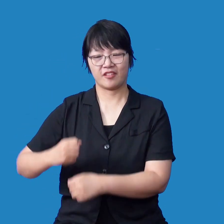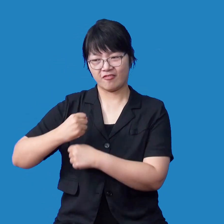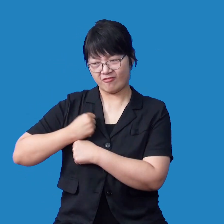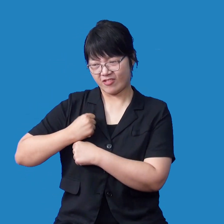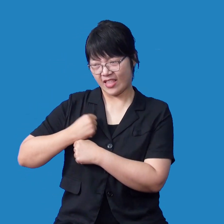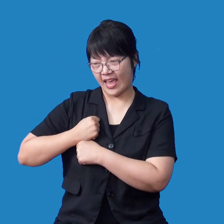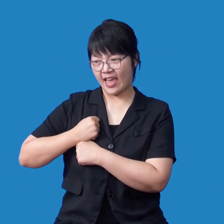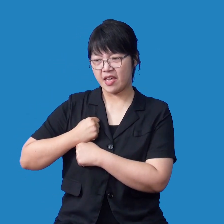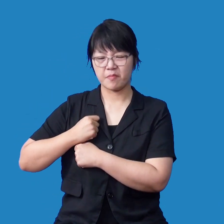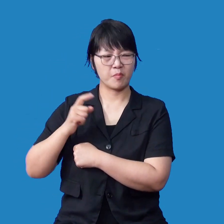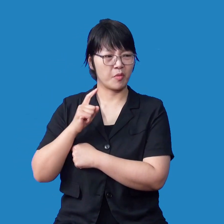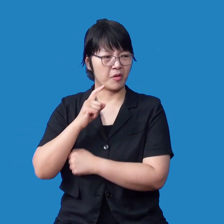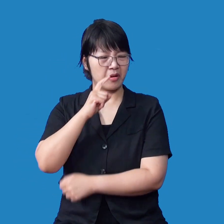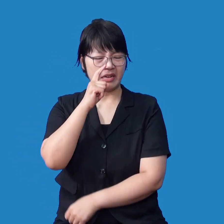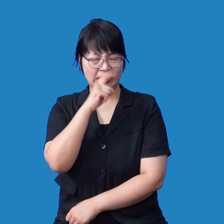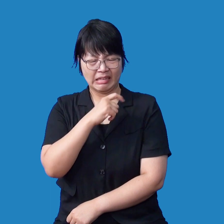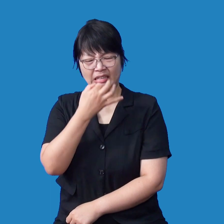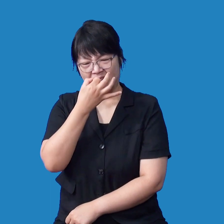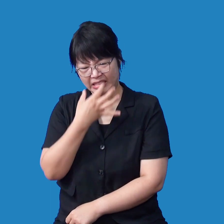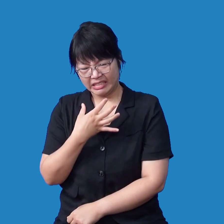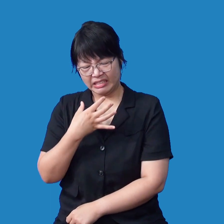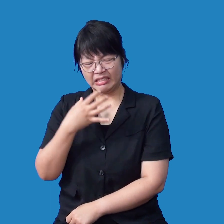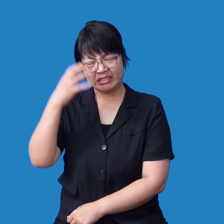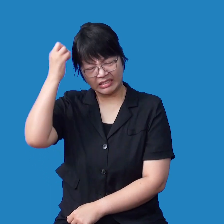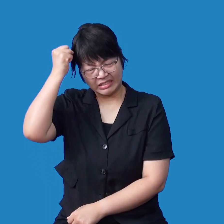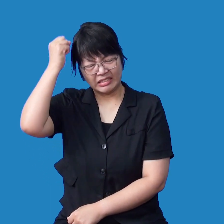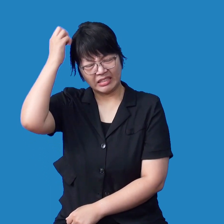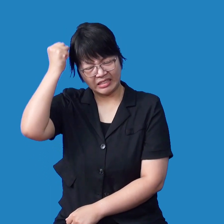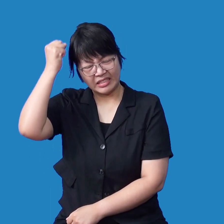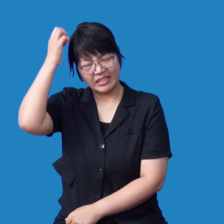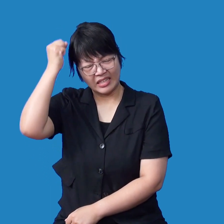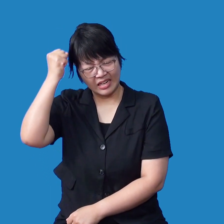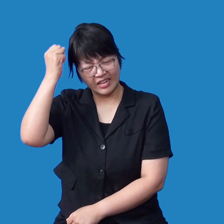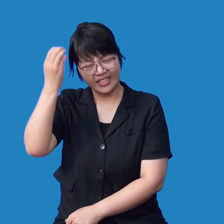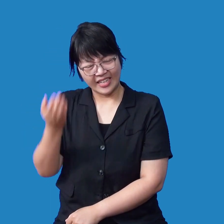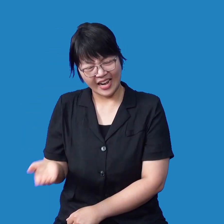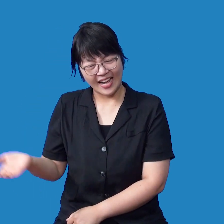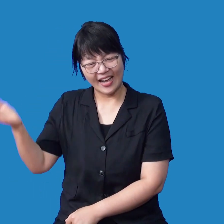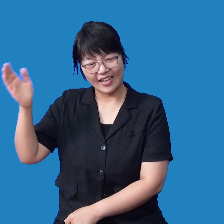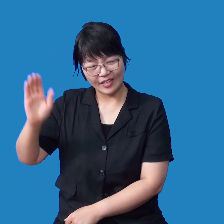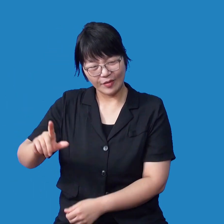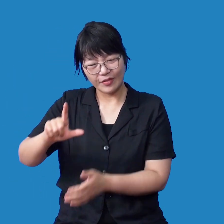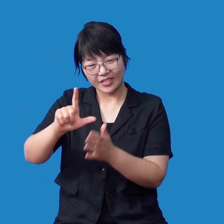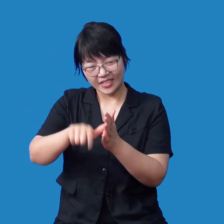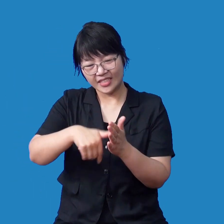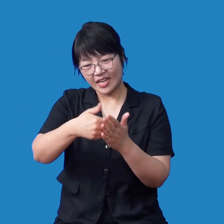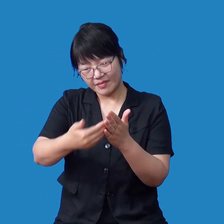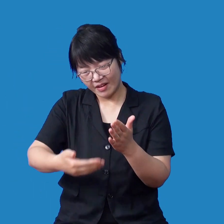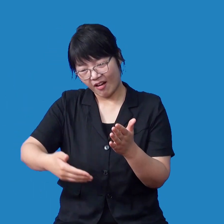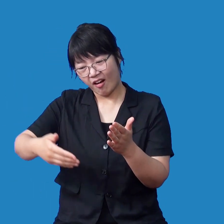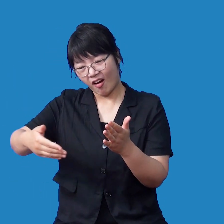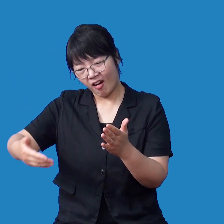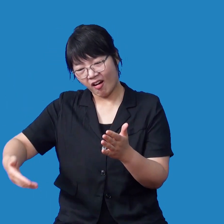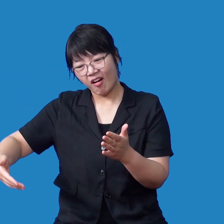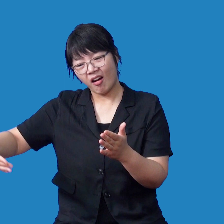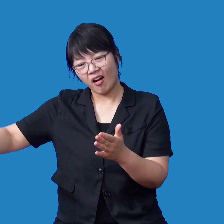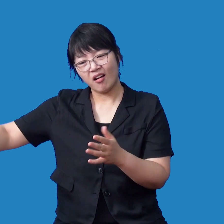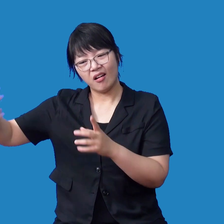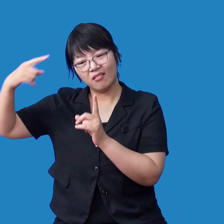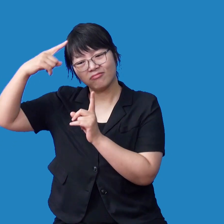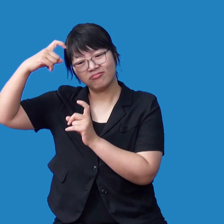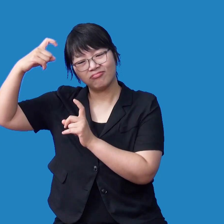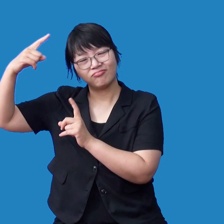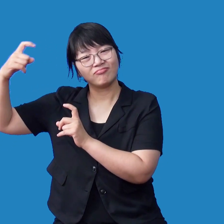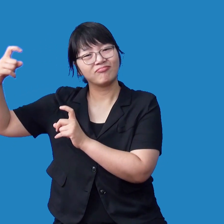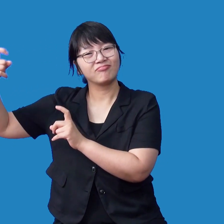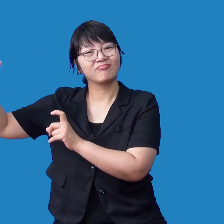군대에서의 나쁜 경험이나 기억조차도 시간이 흘러가면 잊어버리기 어려운 낭만적 추억으로